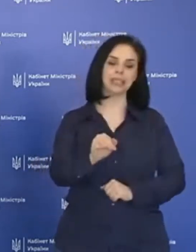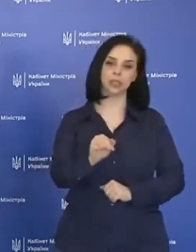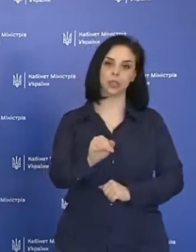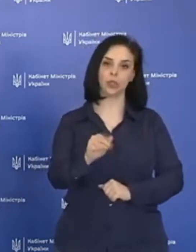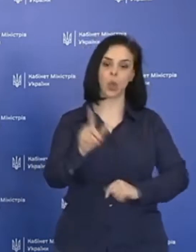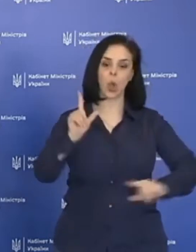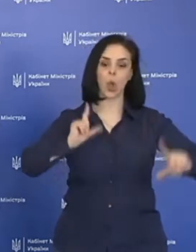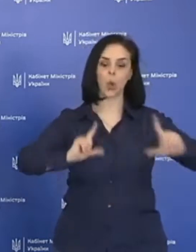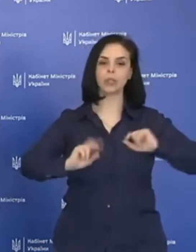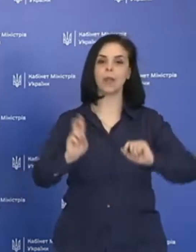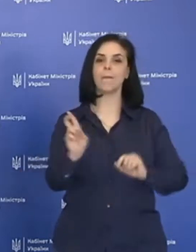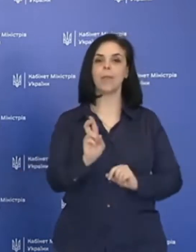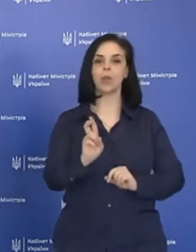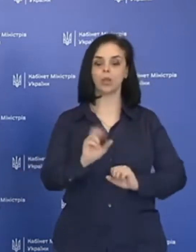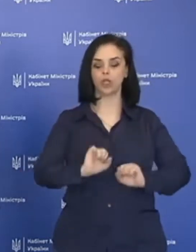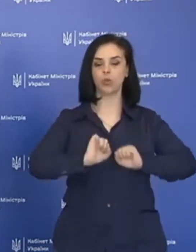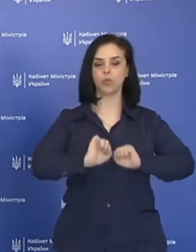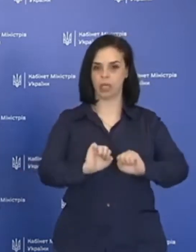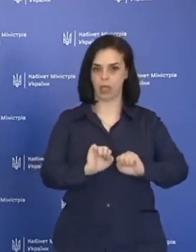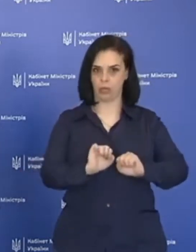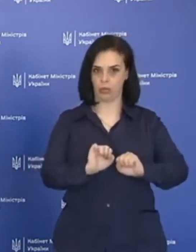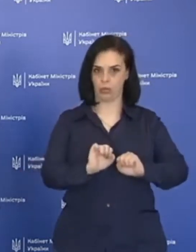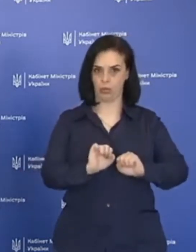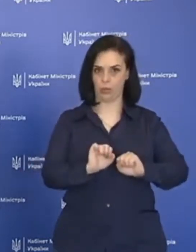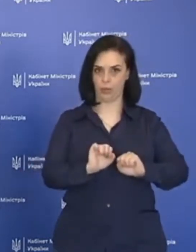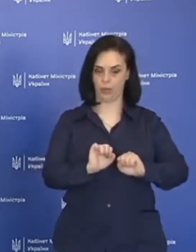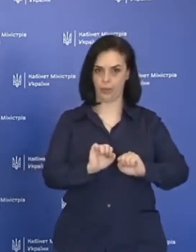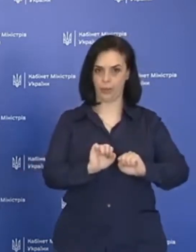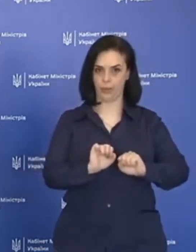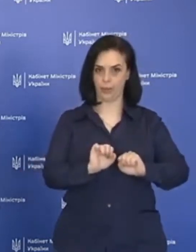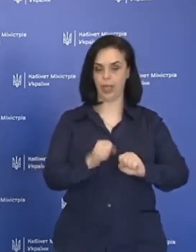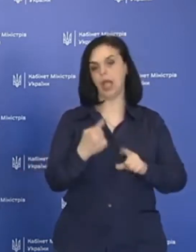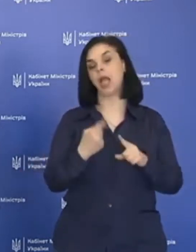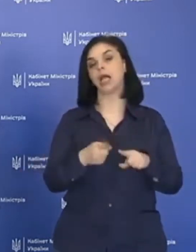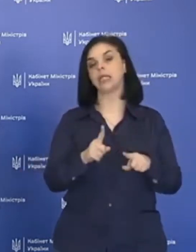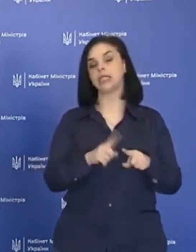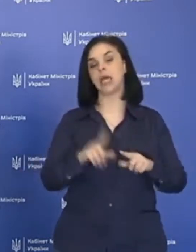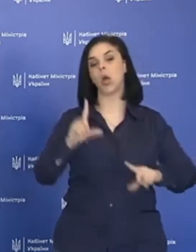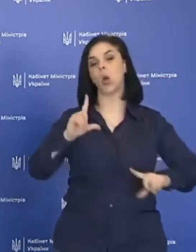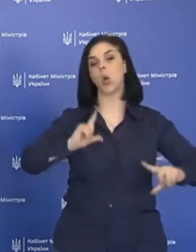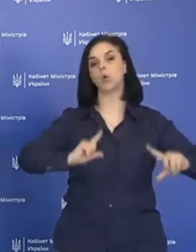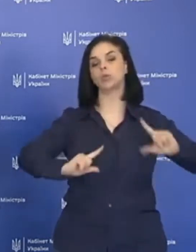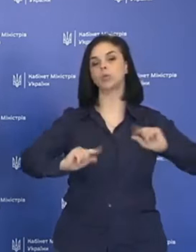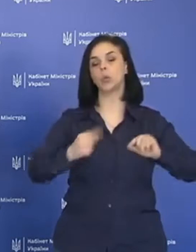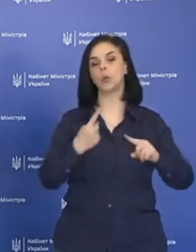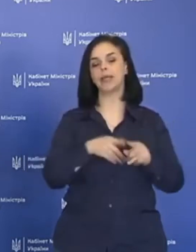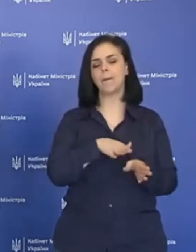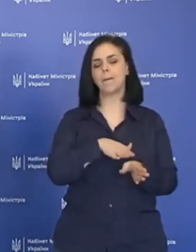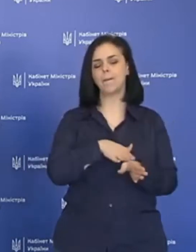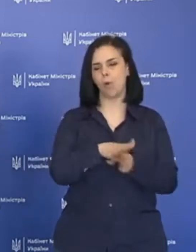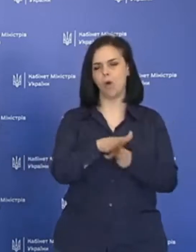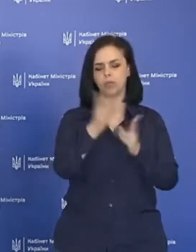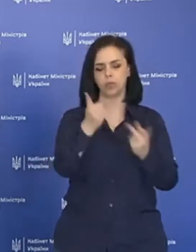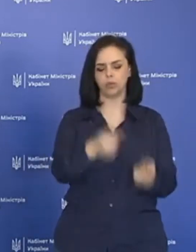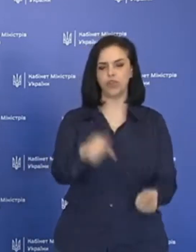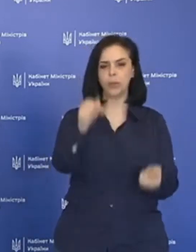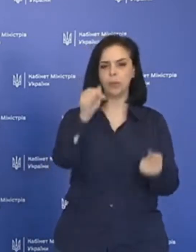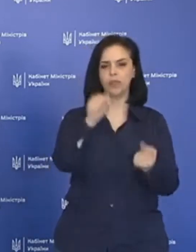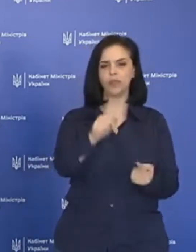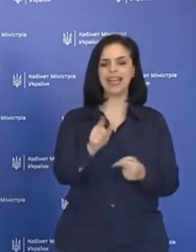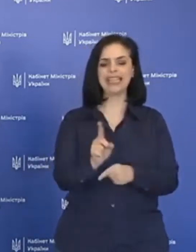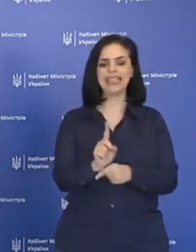тисячу костюмів біологічного захисту. Це костюми, які повністю